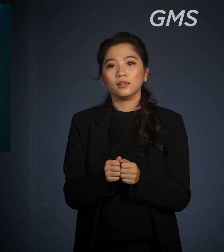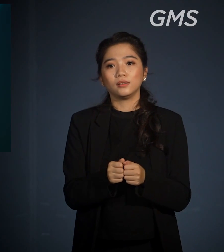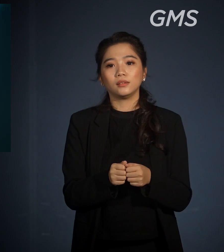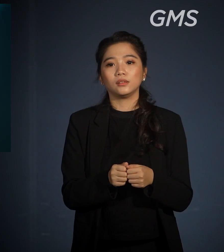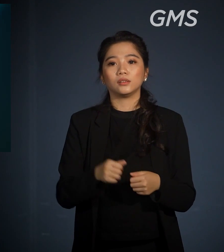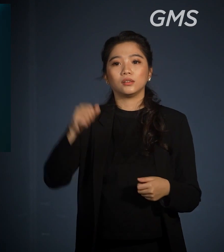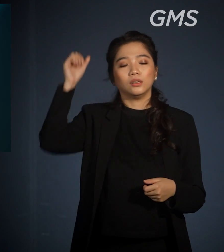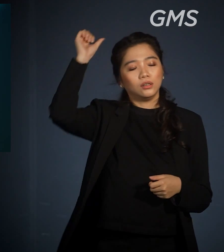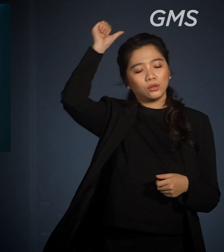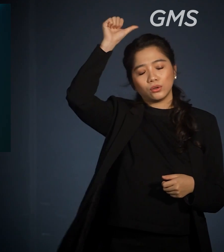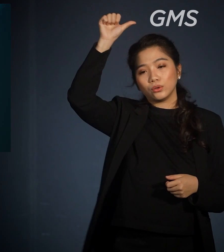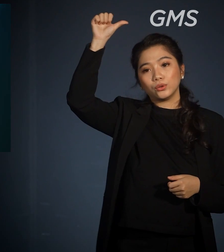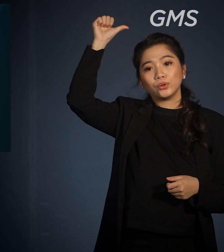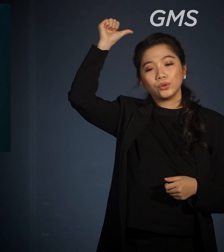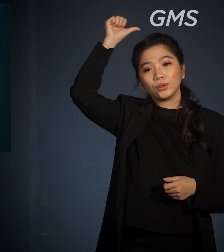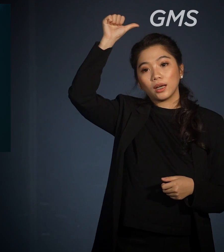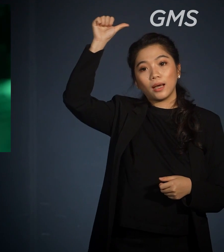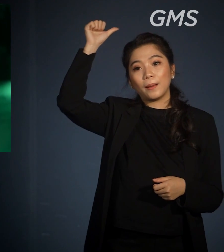dengan